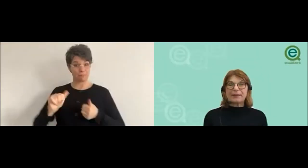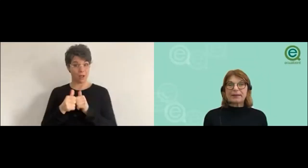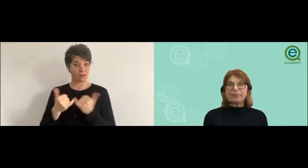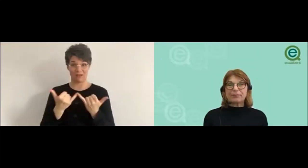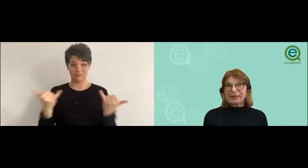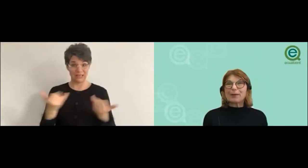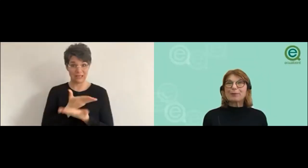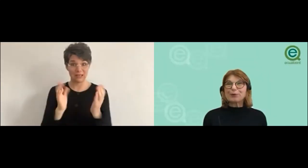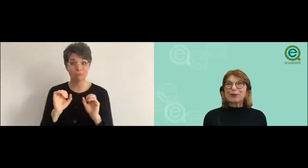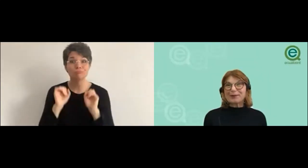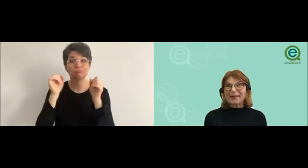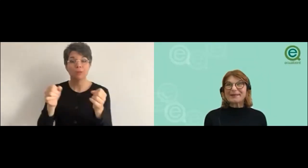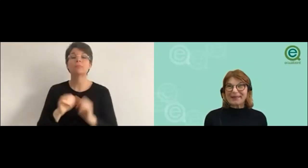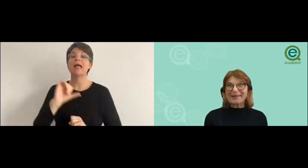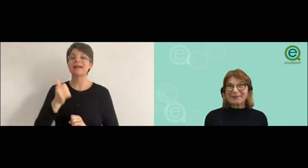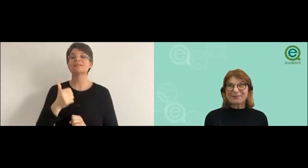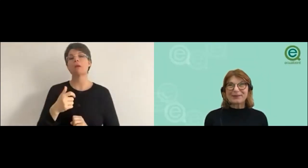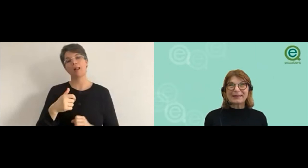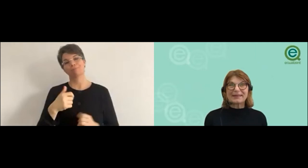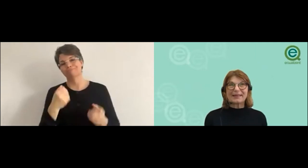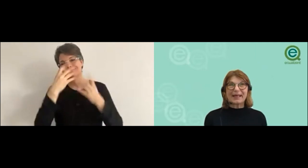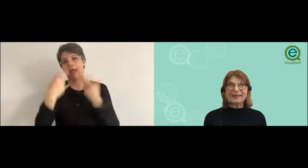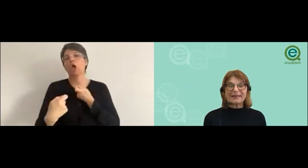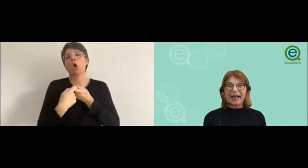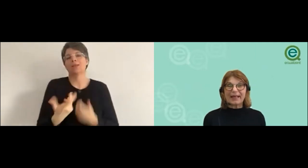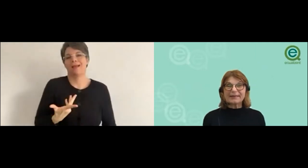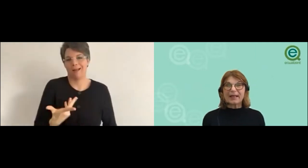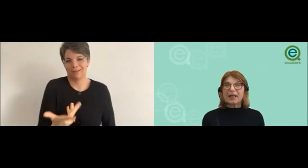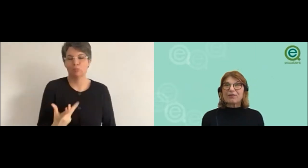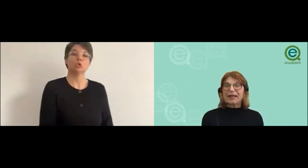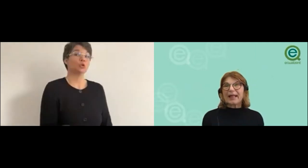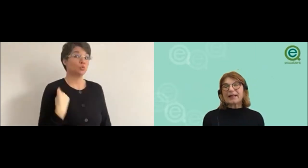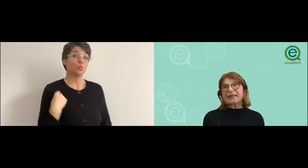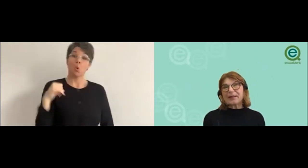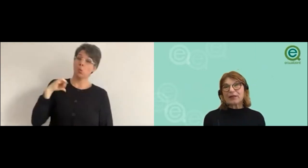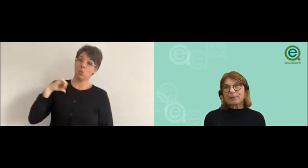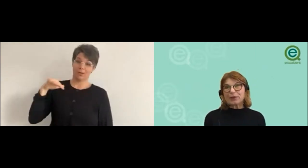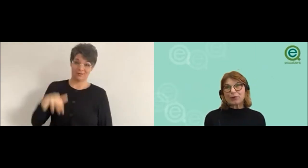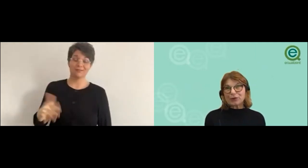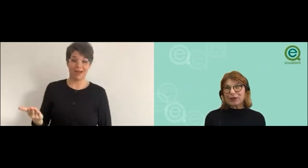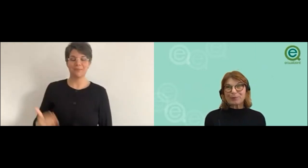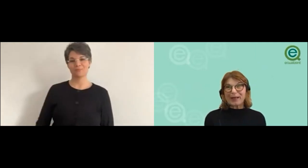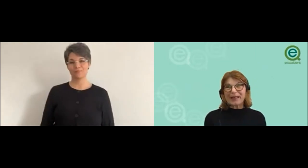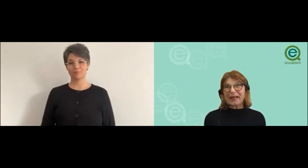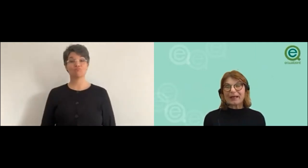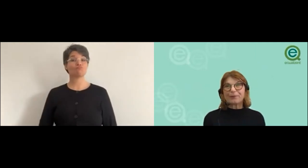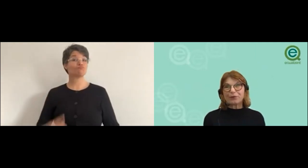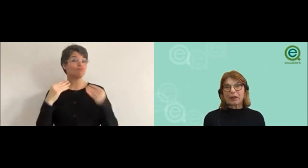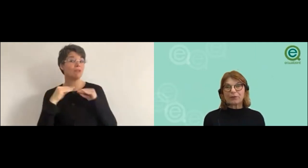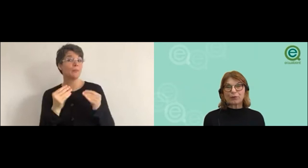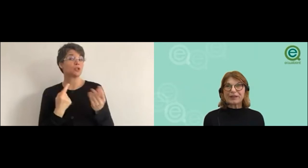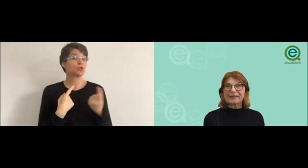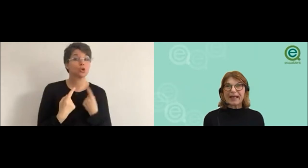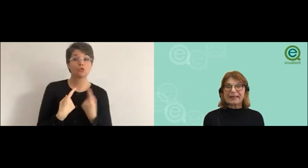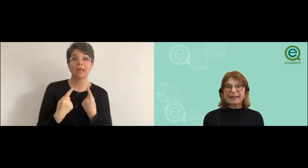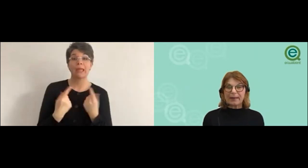indem man sich zuerst einmal mit uns in Kontakt tritt, dass da Interesse da ist. Wir klären, es gibt ein Informationsgespräch